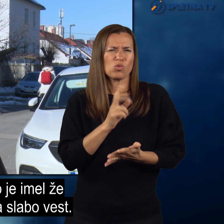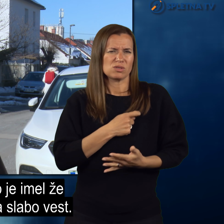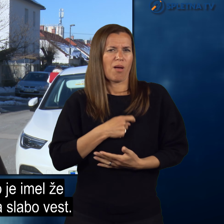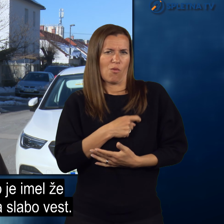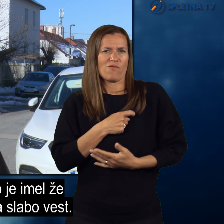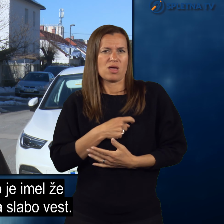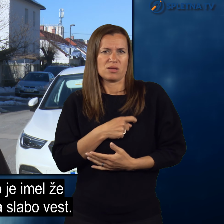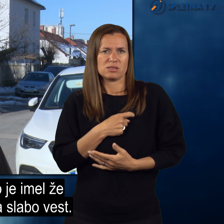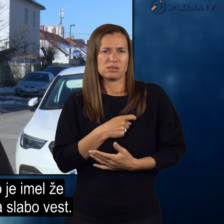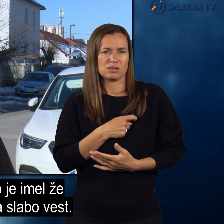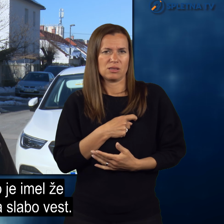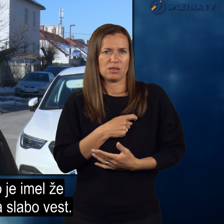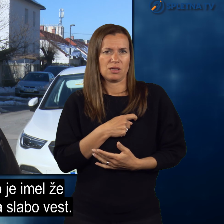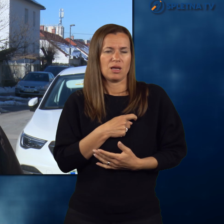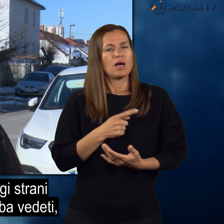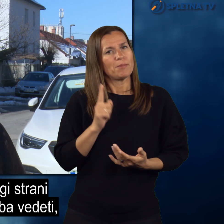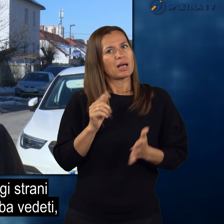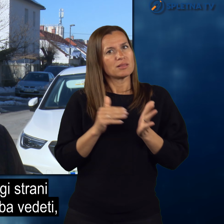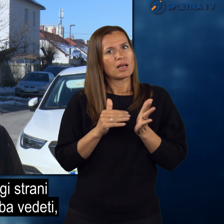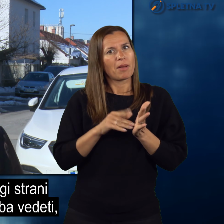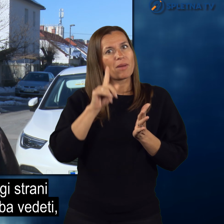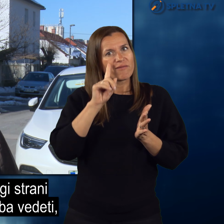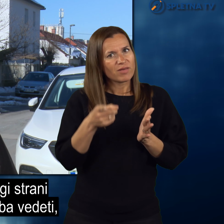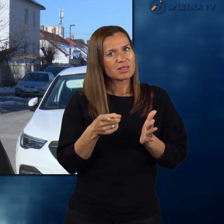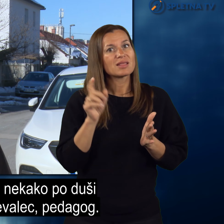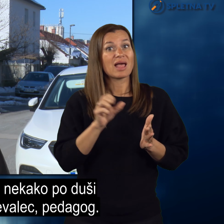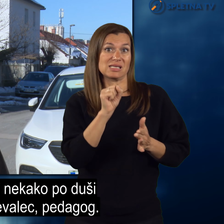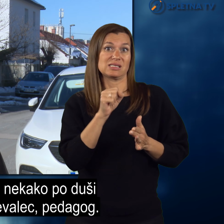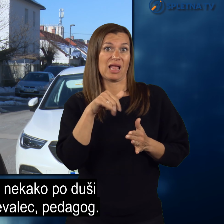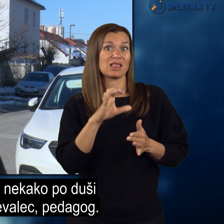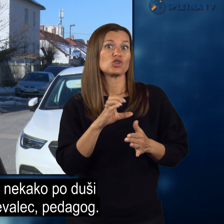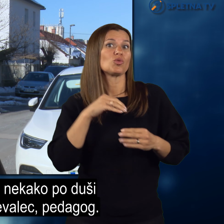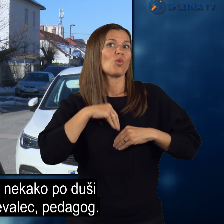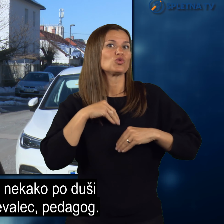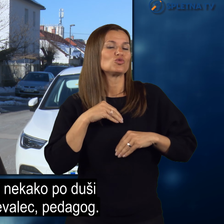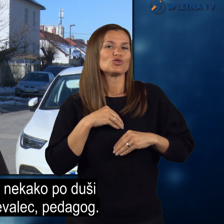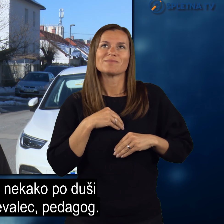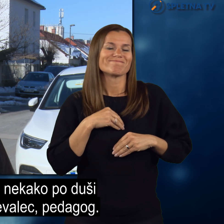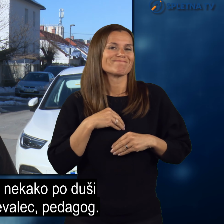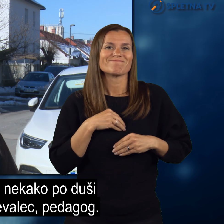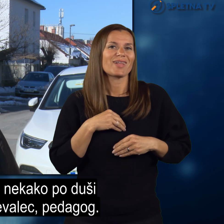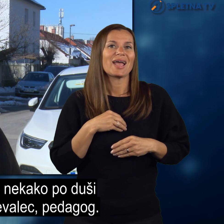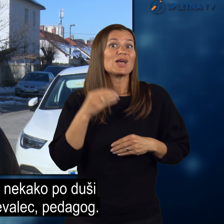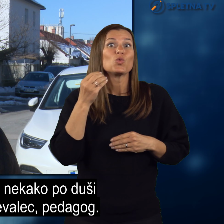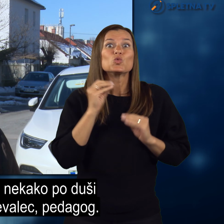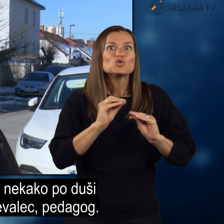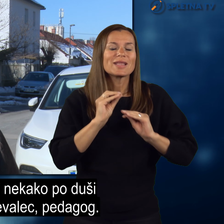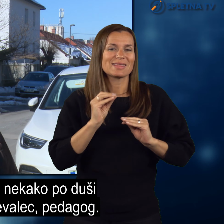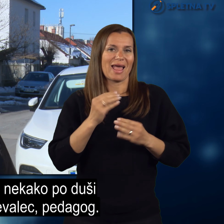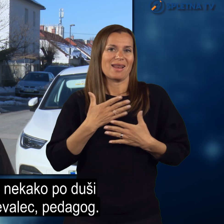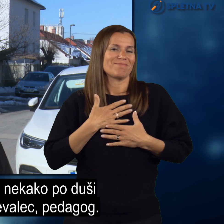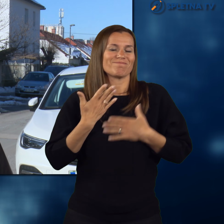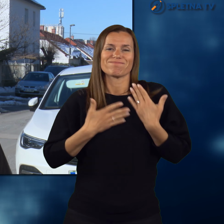zaradi tega slabo vest. Po drugi strani je pa treba vedeti, da je bil Stanič nekako po duši učitelj,